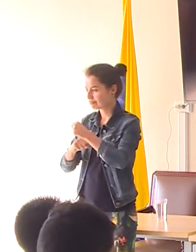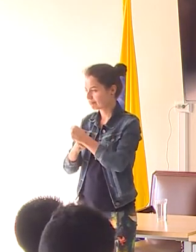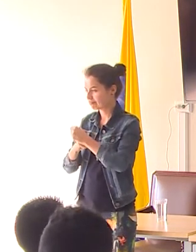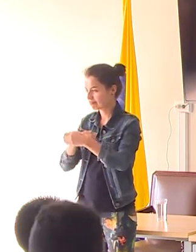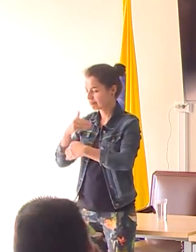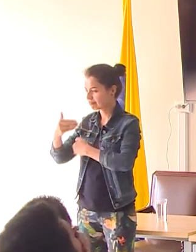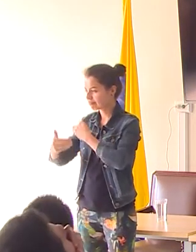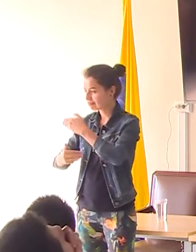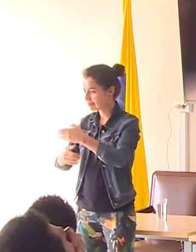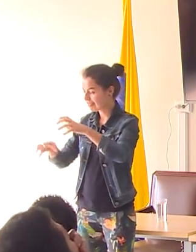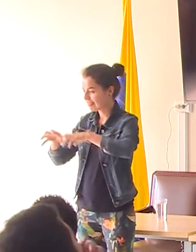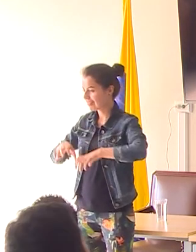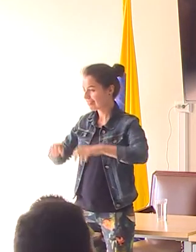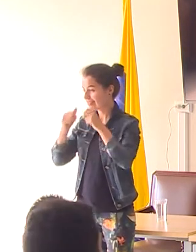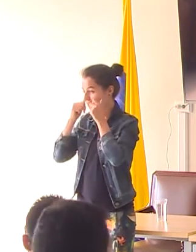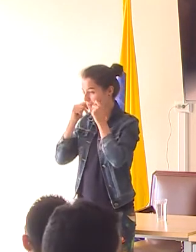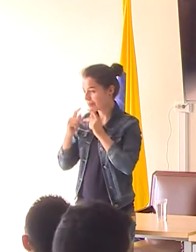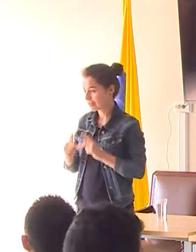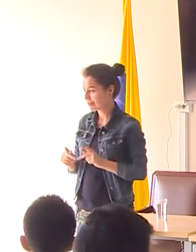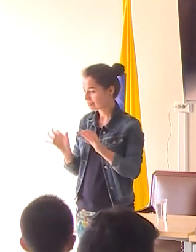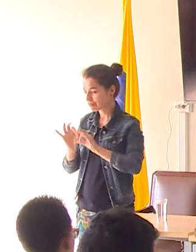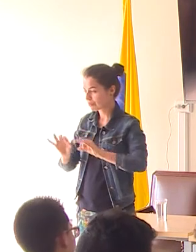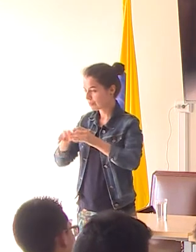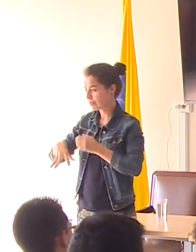humana y el resto de actividad